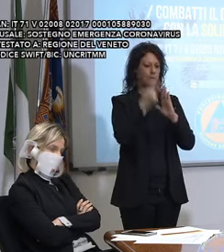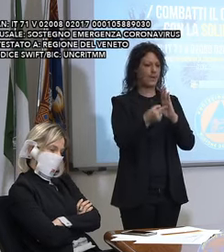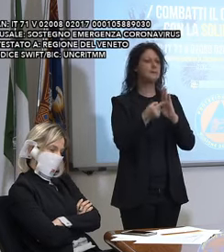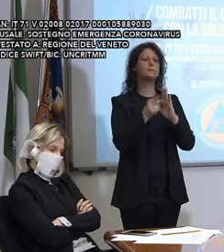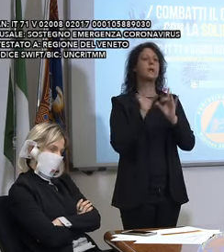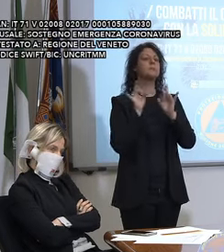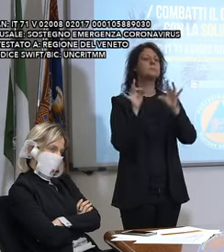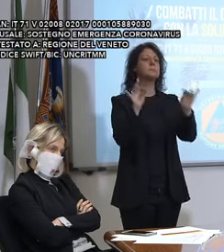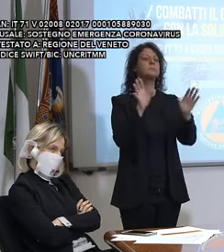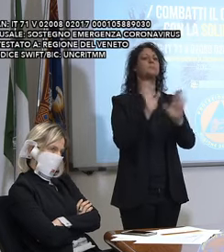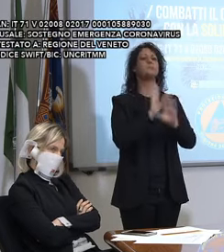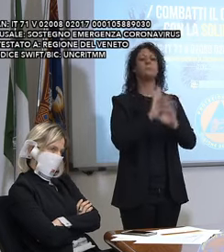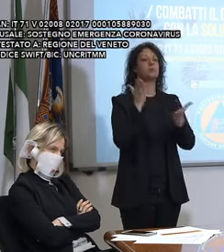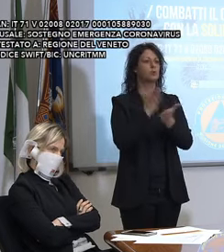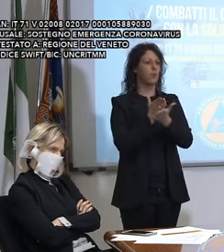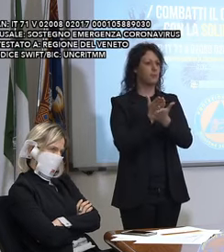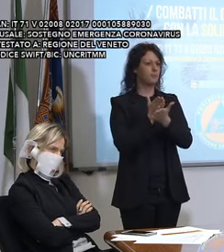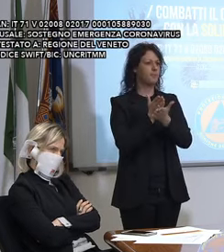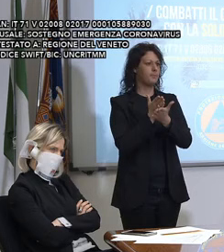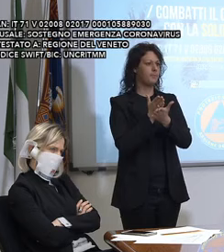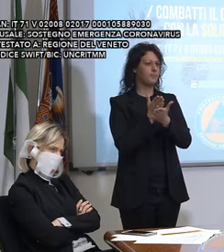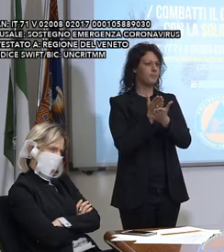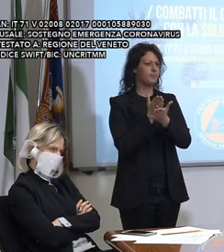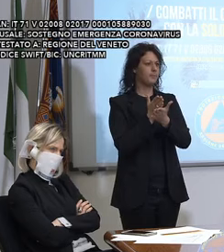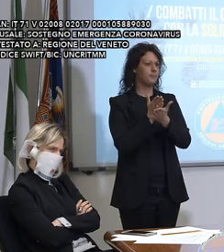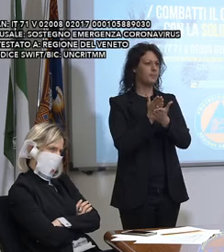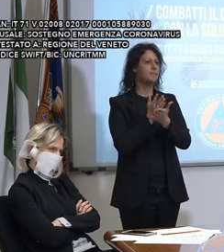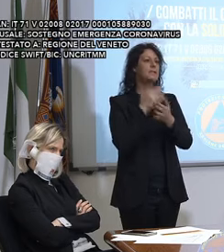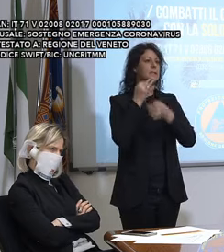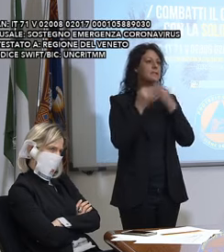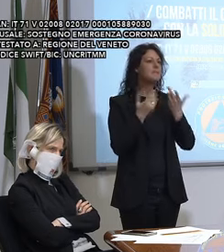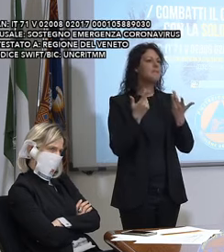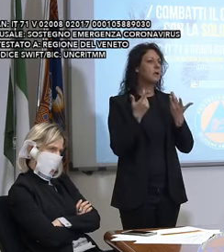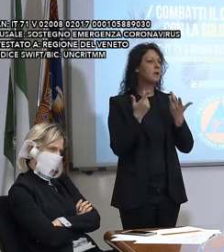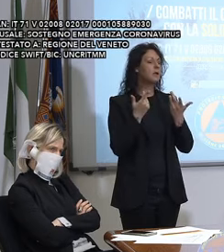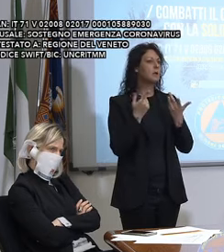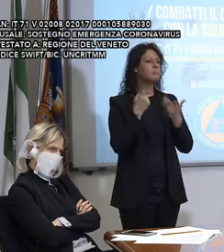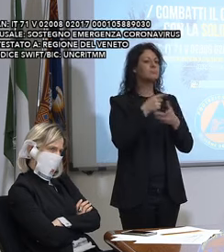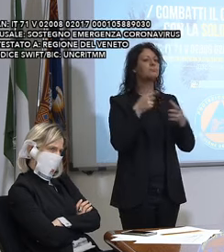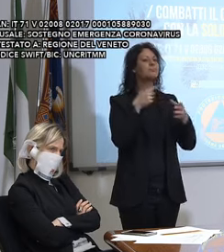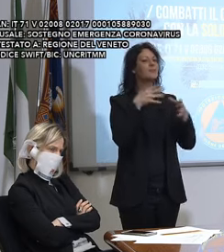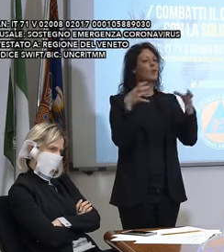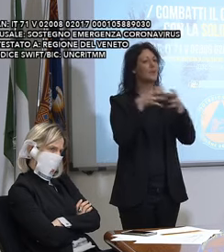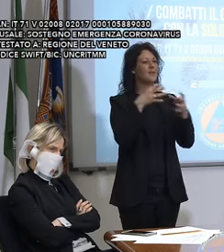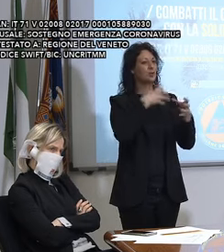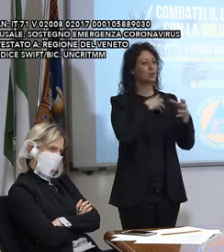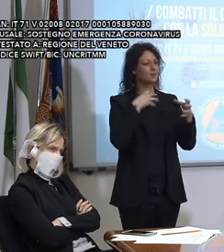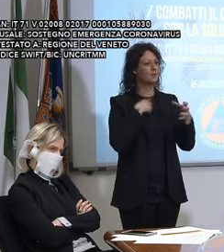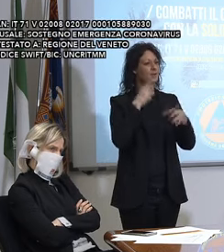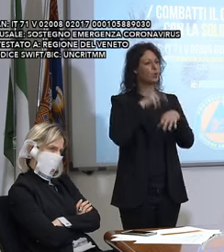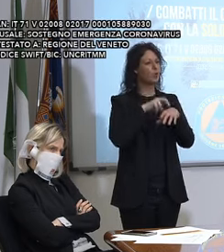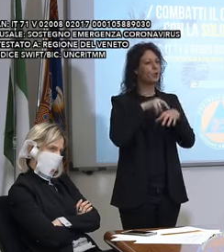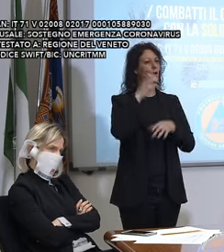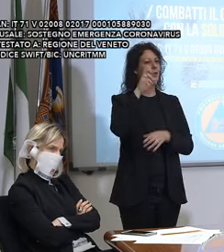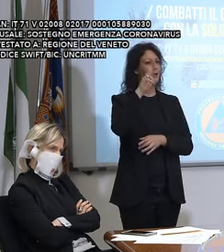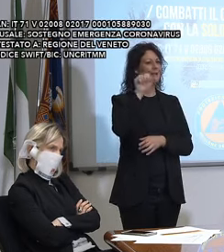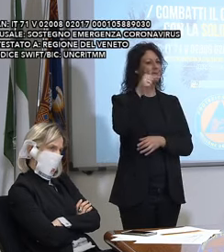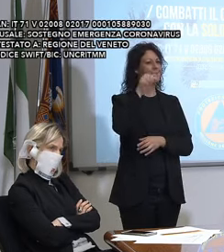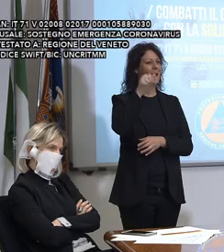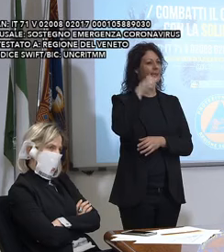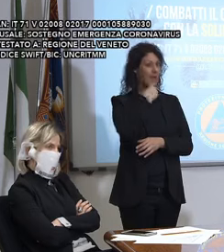sue interlocuzioni con la comunità scientifica e il virologo Crisanti le risulta questo?